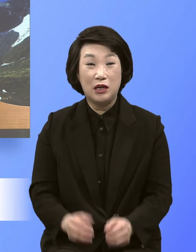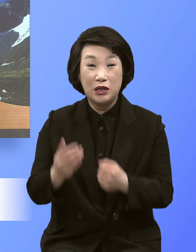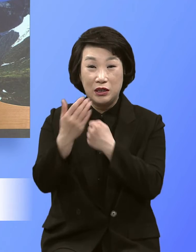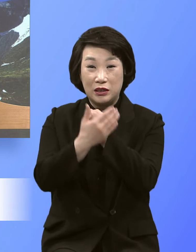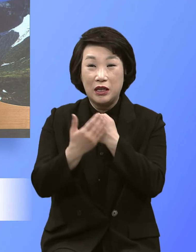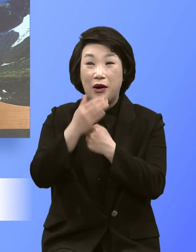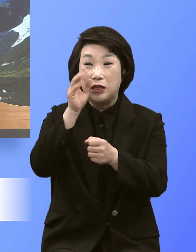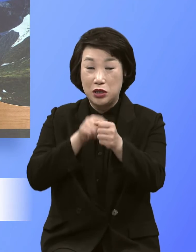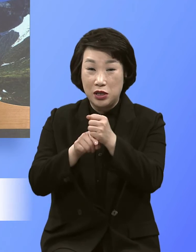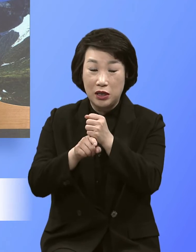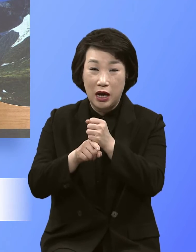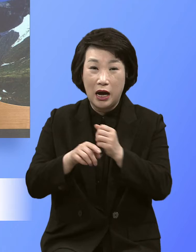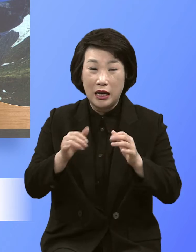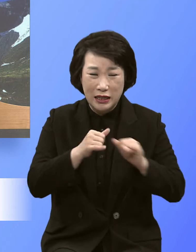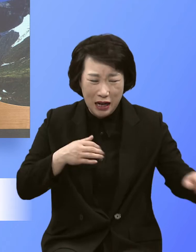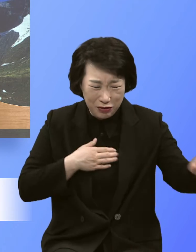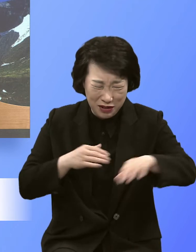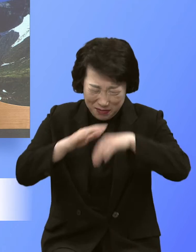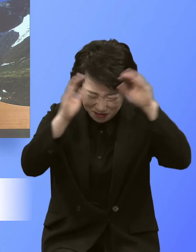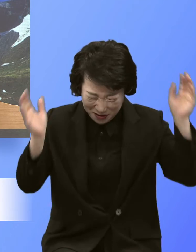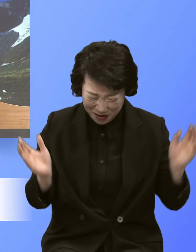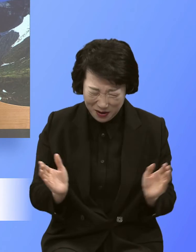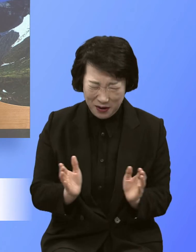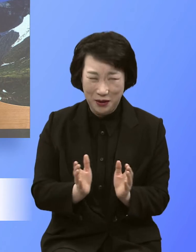은혜와 진리가 온 인류가 다